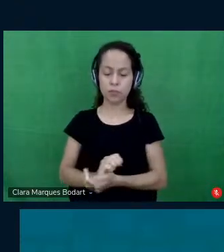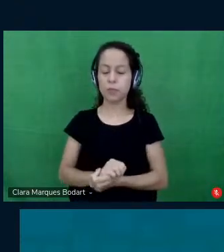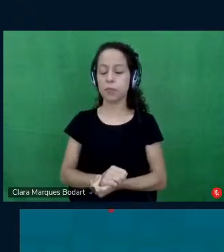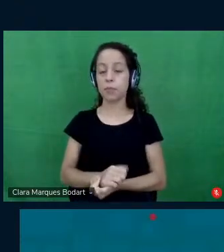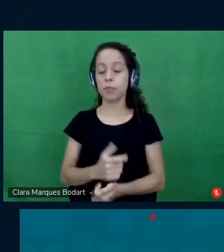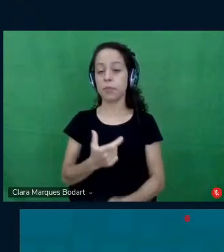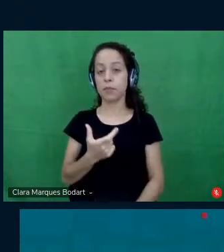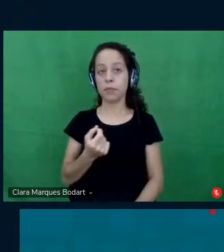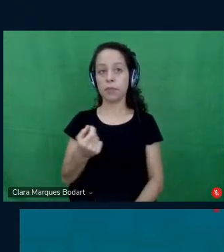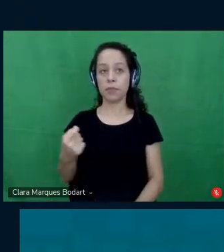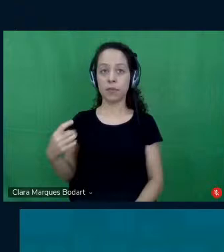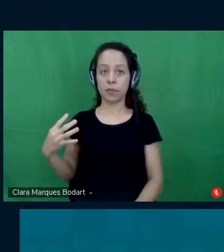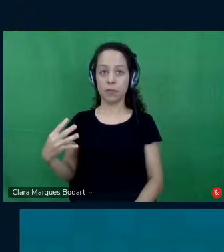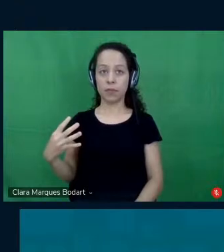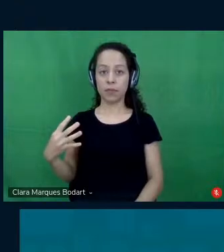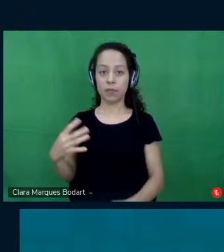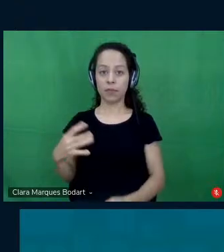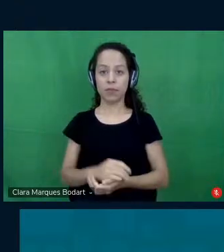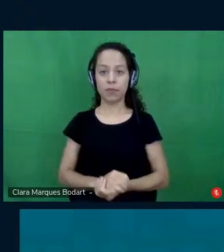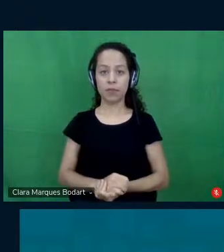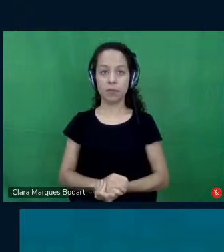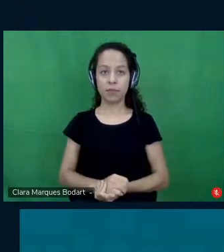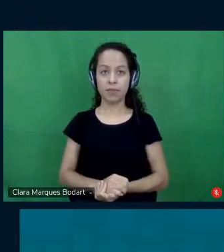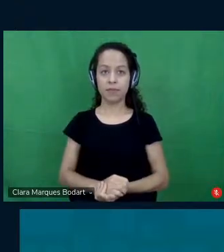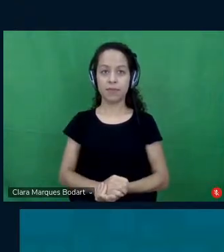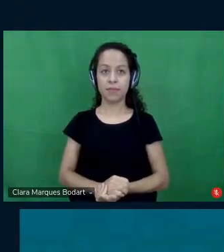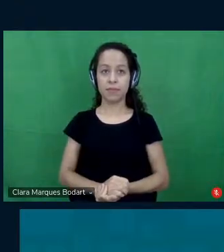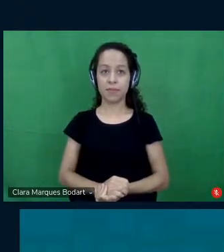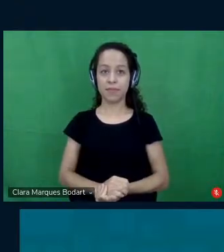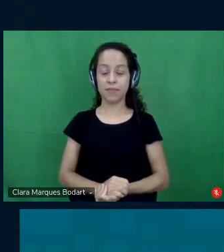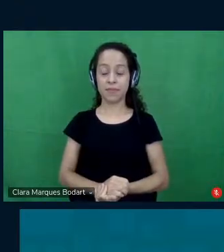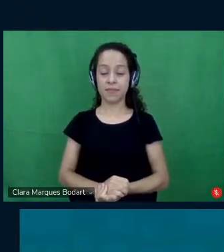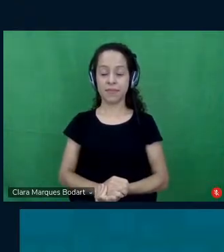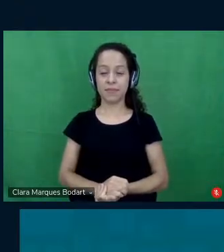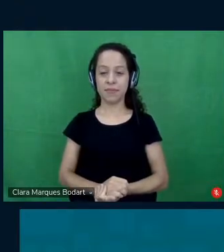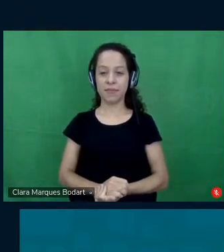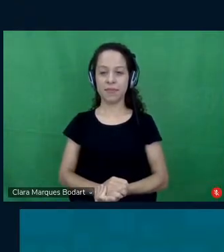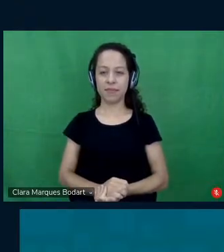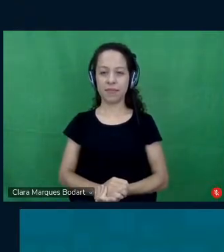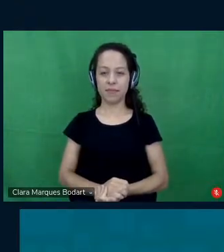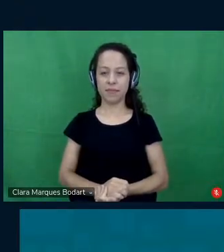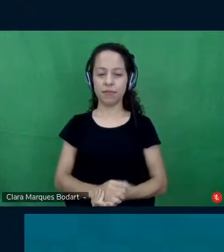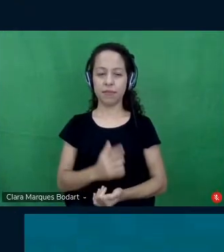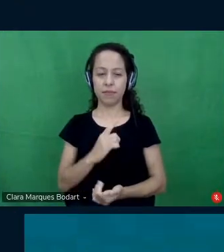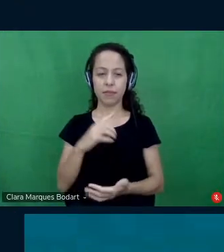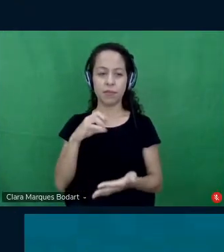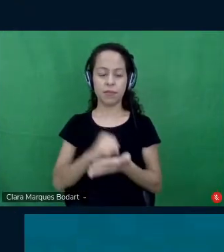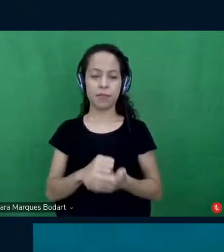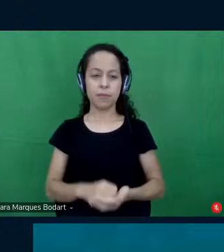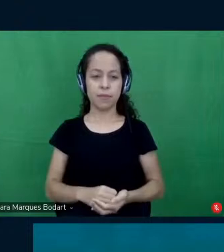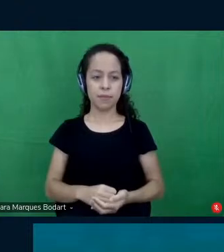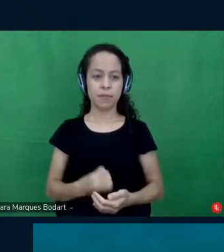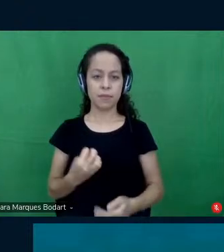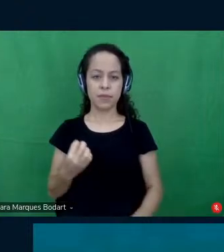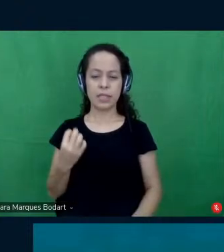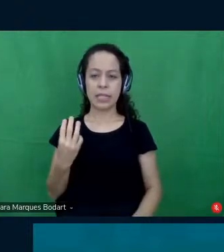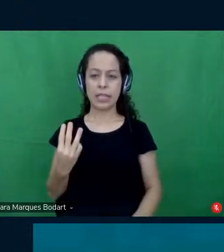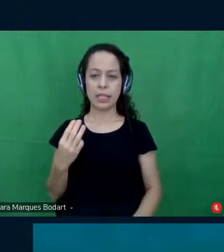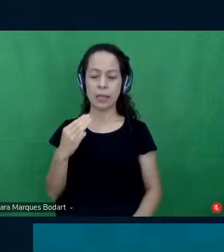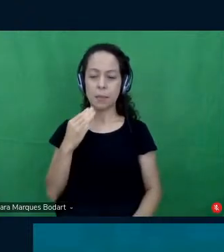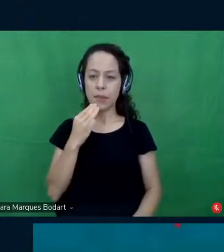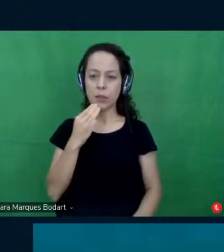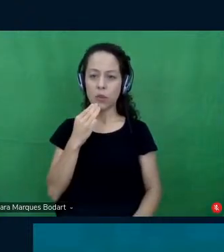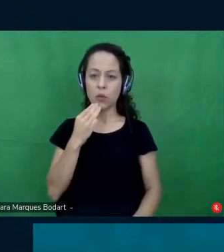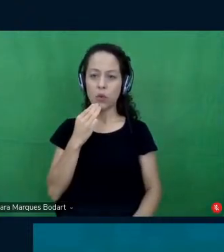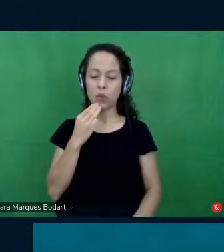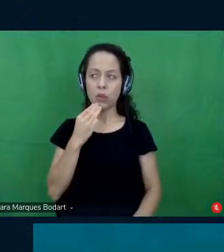2004, nós chegamos a 9 milhões de matrículas no ensino médio no Brasil. Então, de 3 milhões para